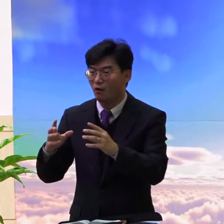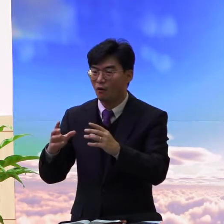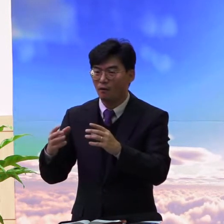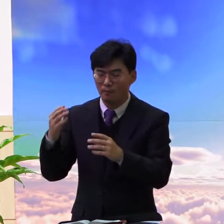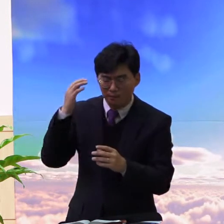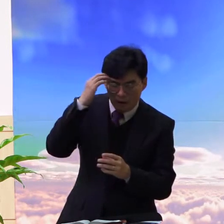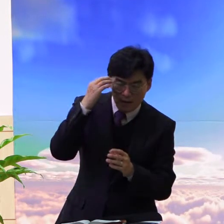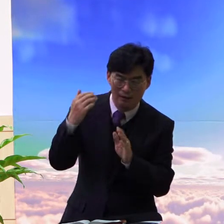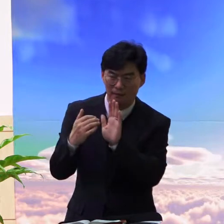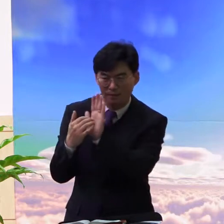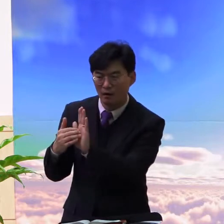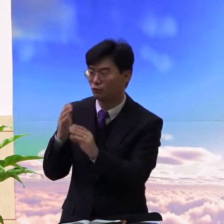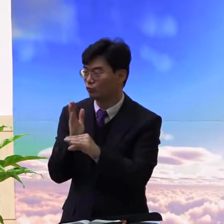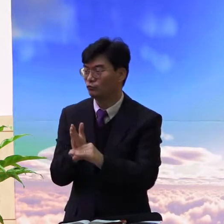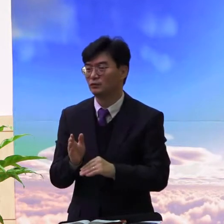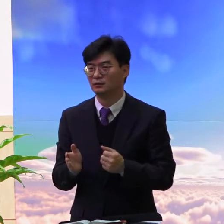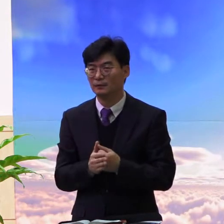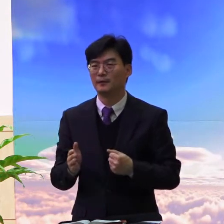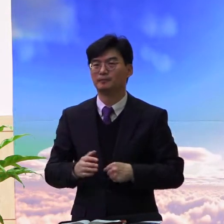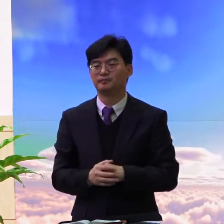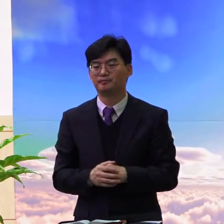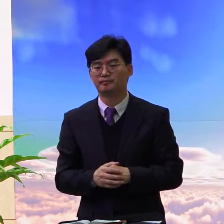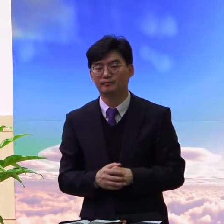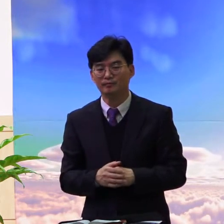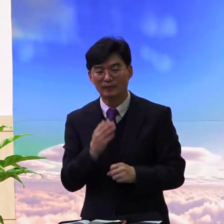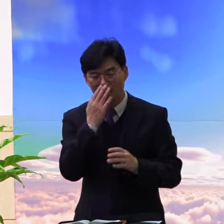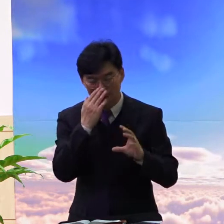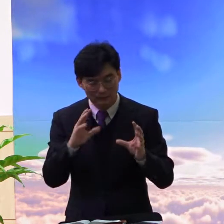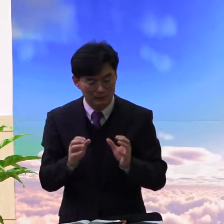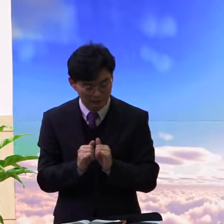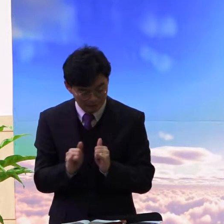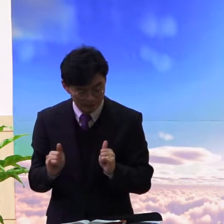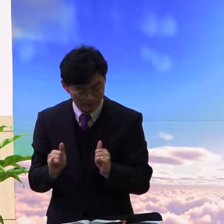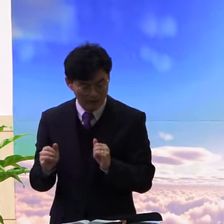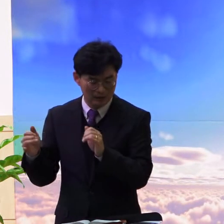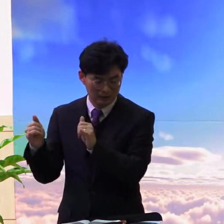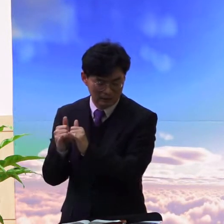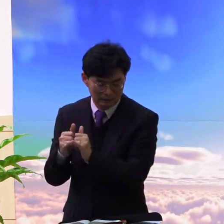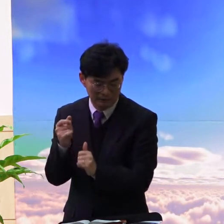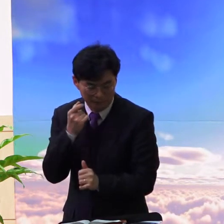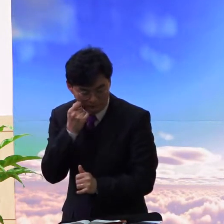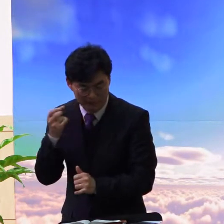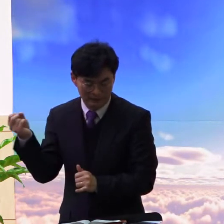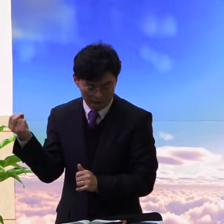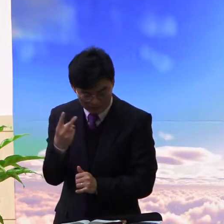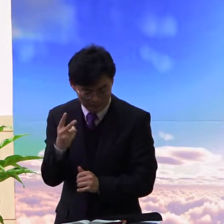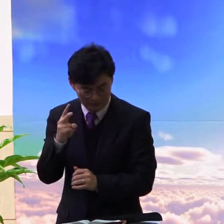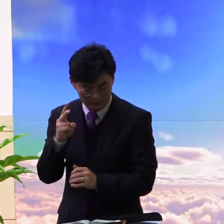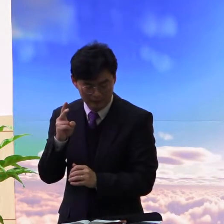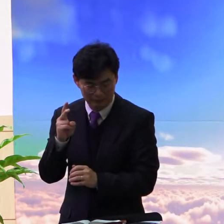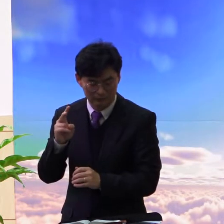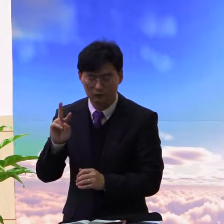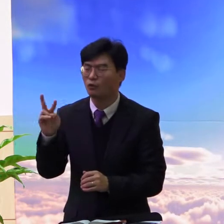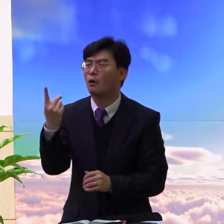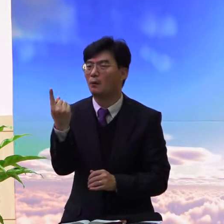막는 것입니다. 그래서 그들이 다시 광야길로 들어가게 됐습니다. 이 상황